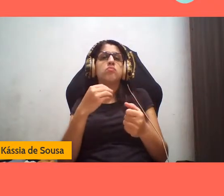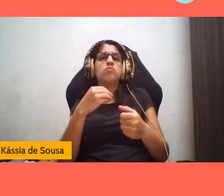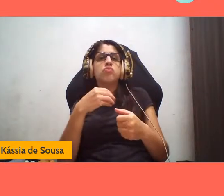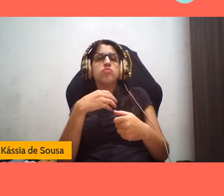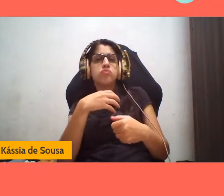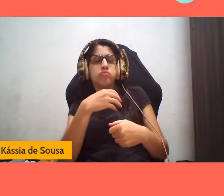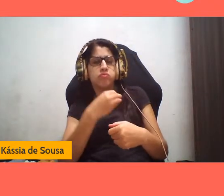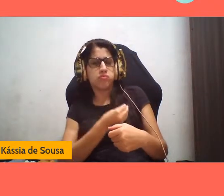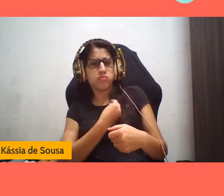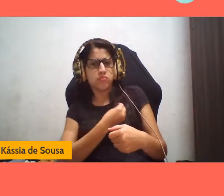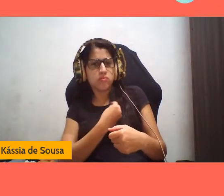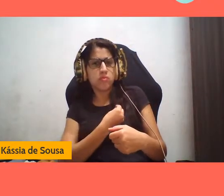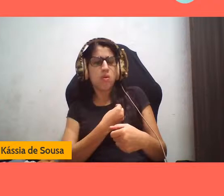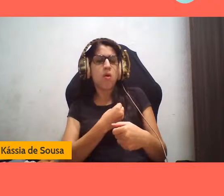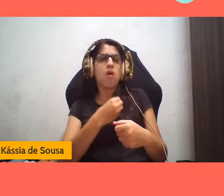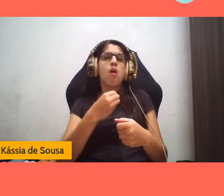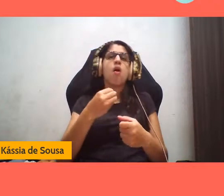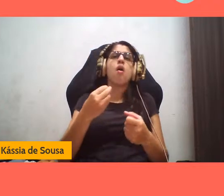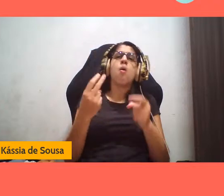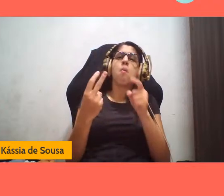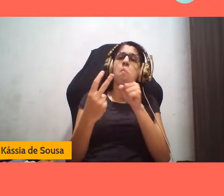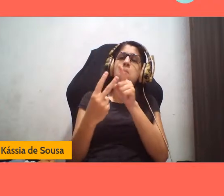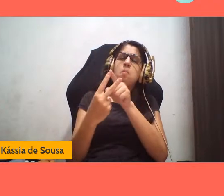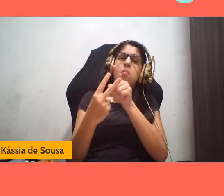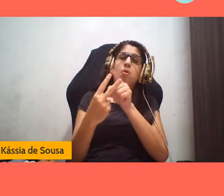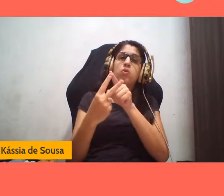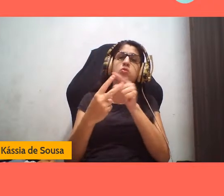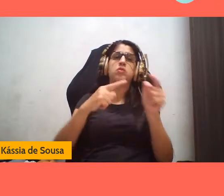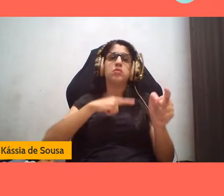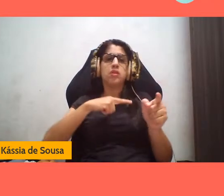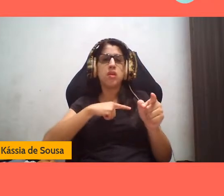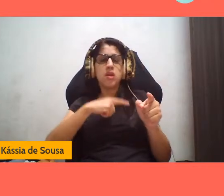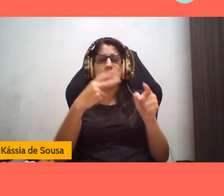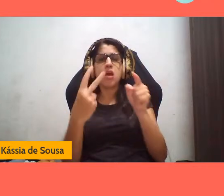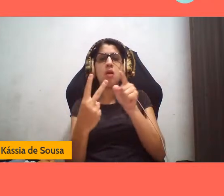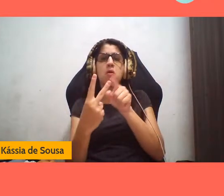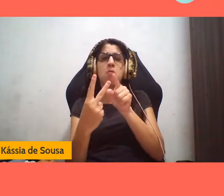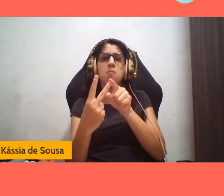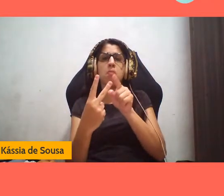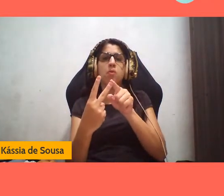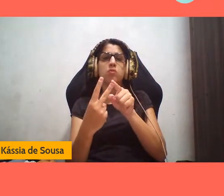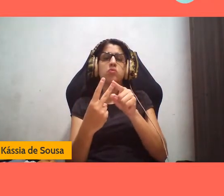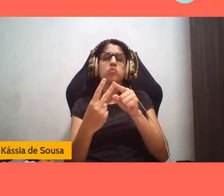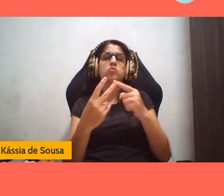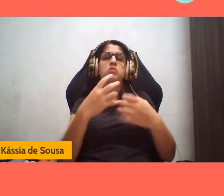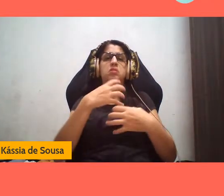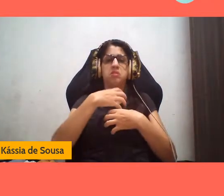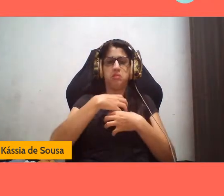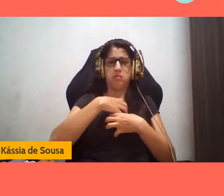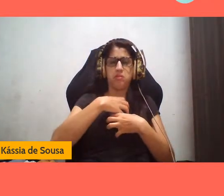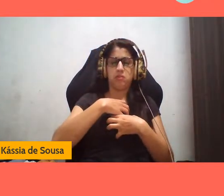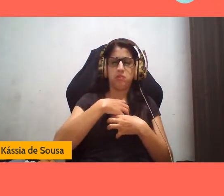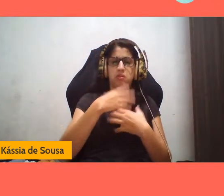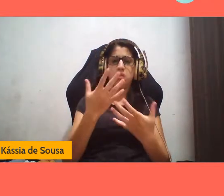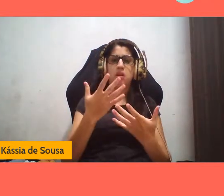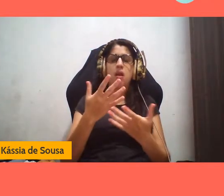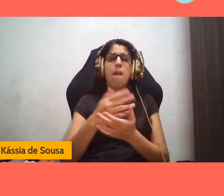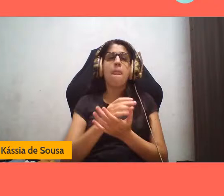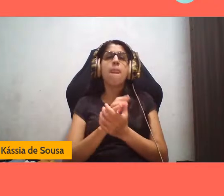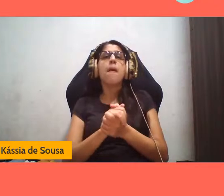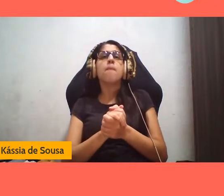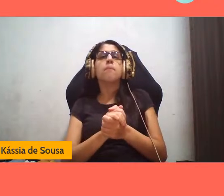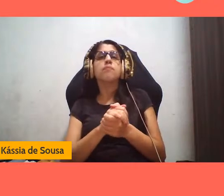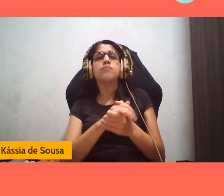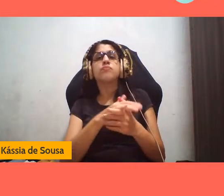de ter e o modo de ser. Paulo Freire também utiliza esse conceito